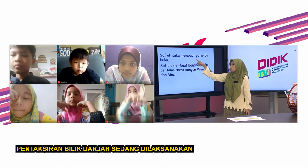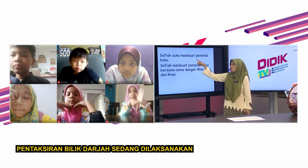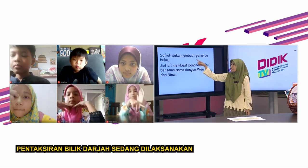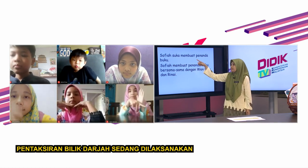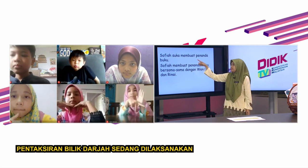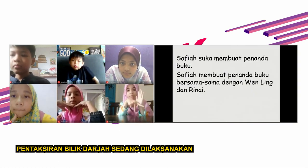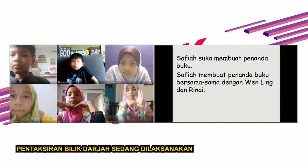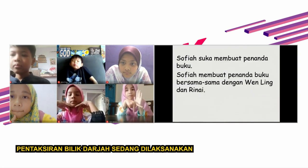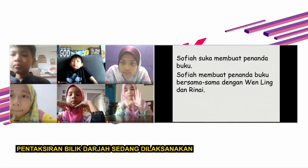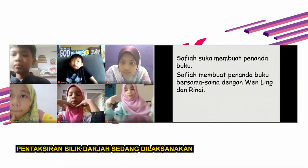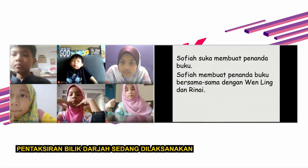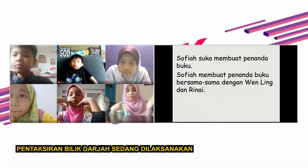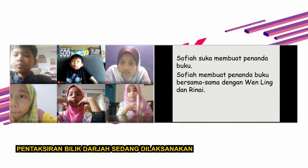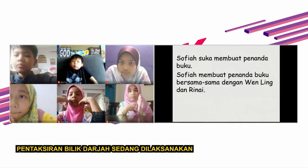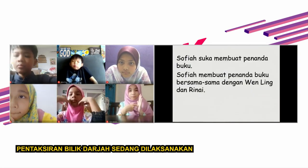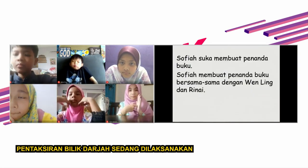membuat